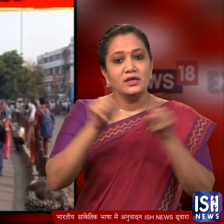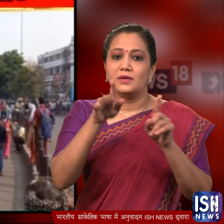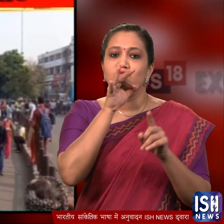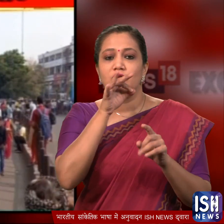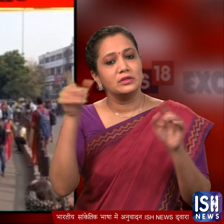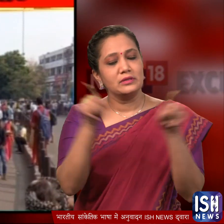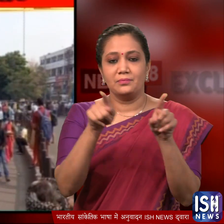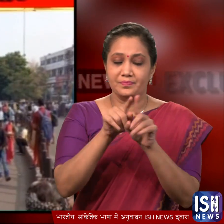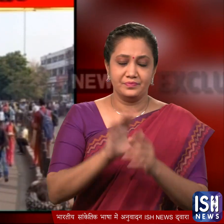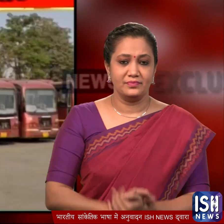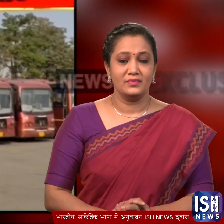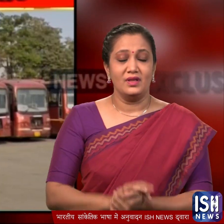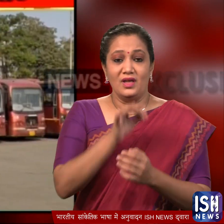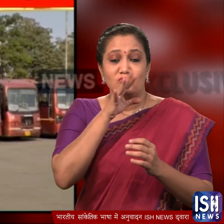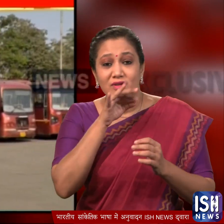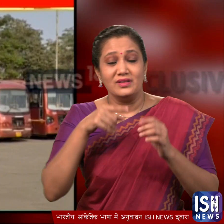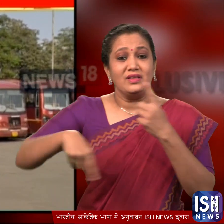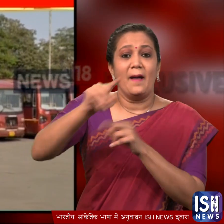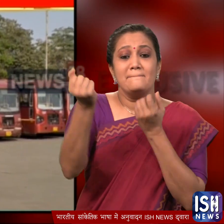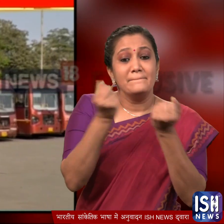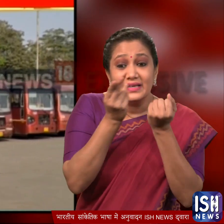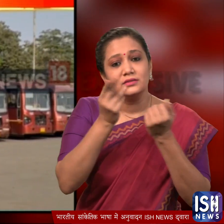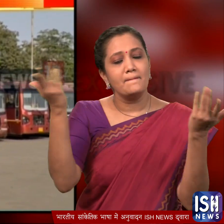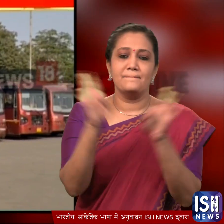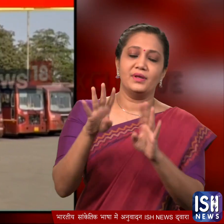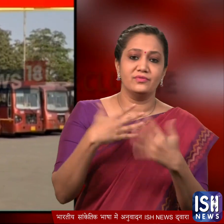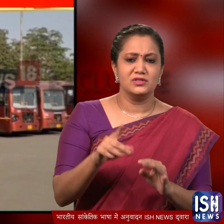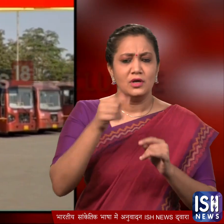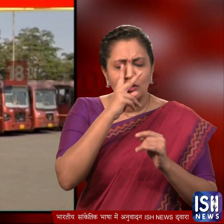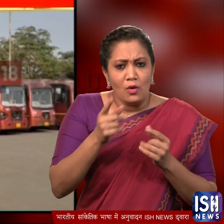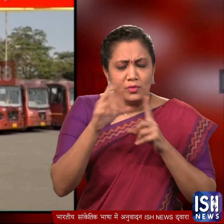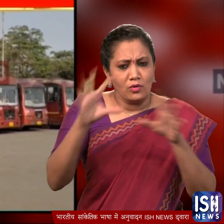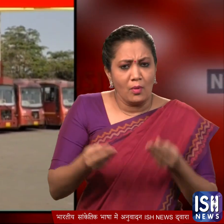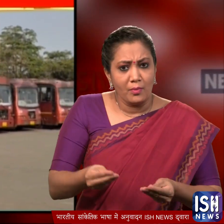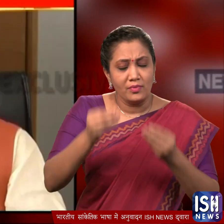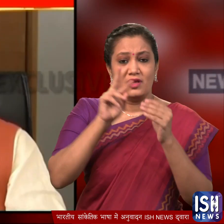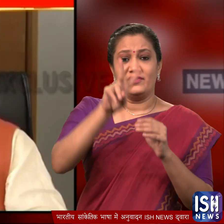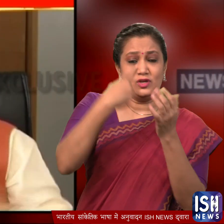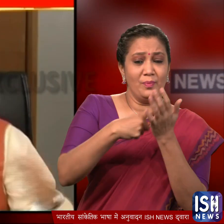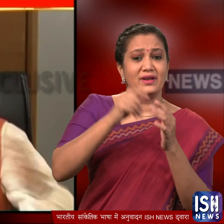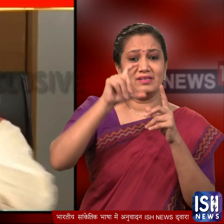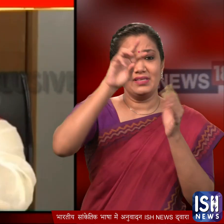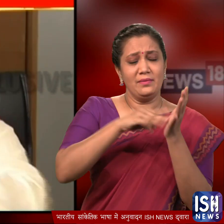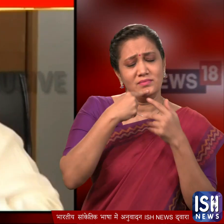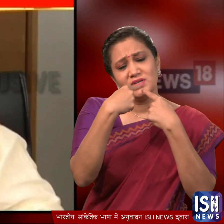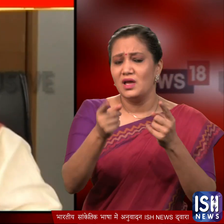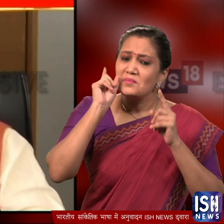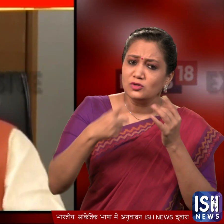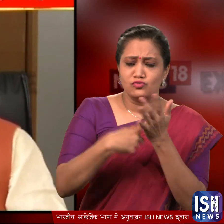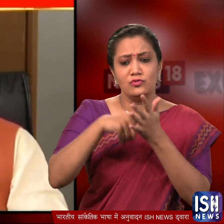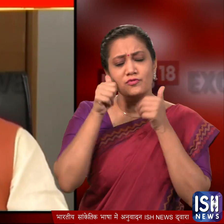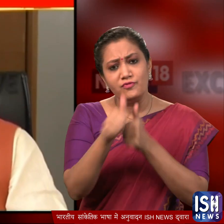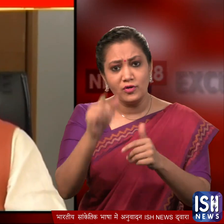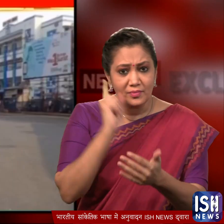यही हाल सूरत में भी दिखाई दिया। वहां भी शहर के अंदर चलने वाली बसों को बंद कर दिया गया। खतरे को बढ़ता देख मुख्यमंत्री विजय रूपाणी ने भी लोगों से नियमों का